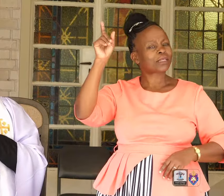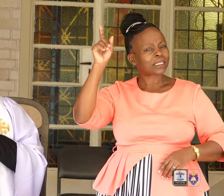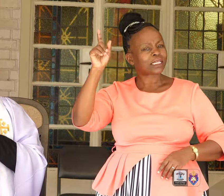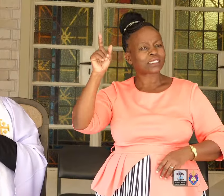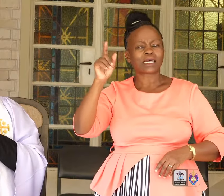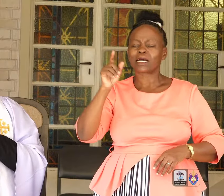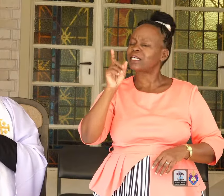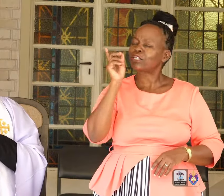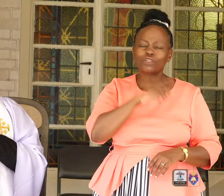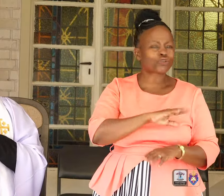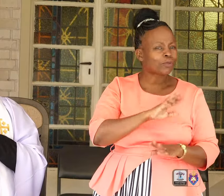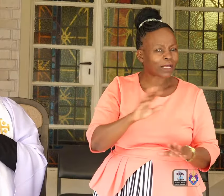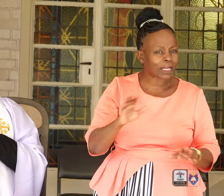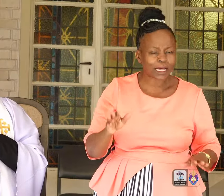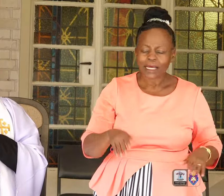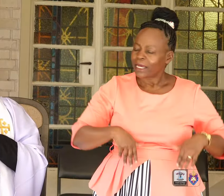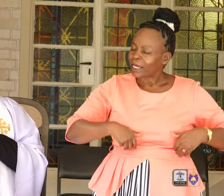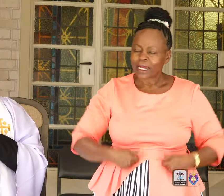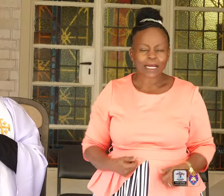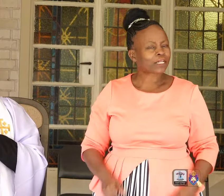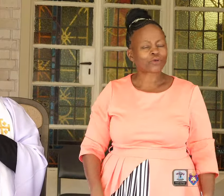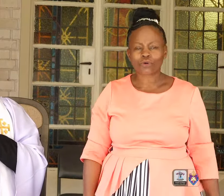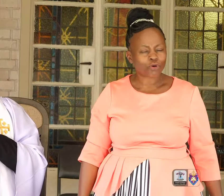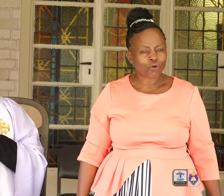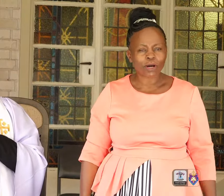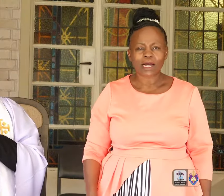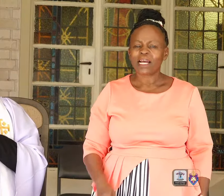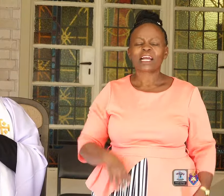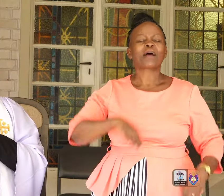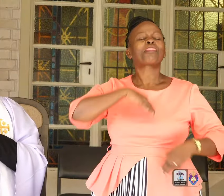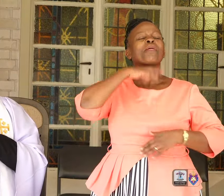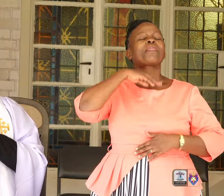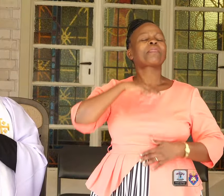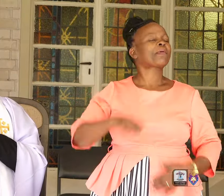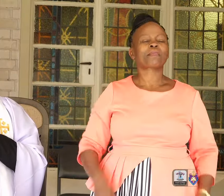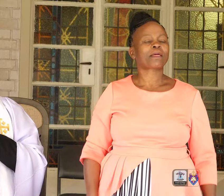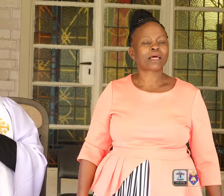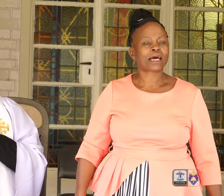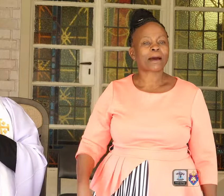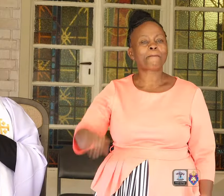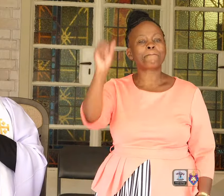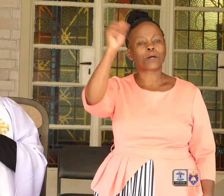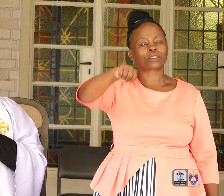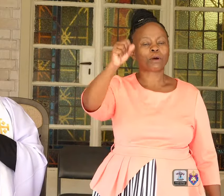tomala, nga tokoowa, nga tebikutama. Kisoboka